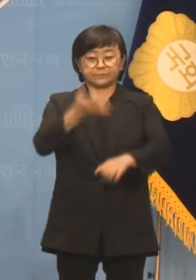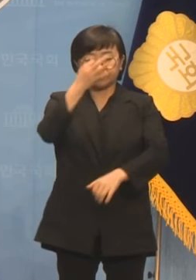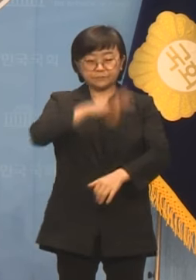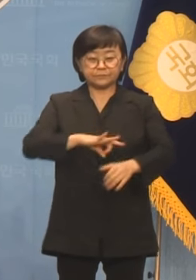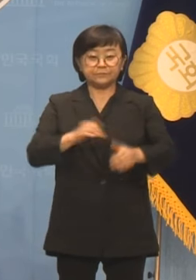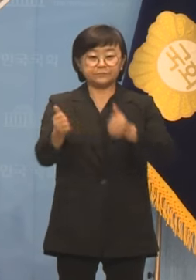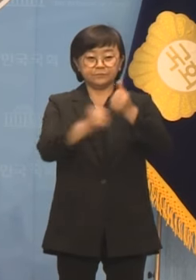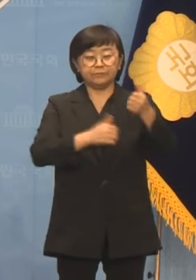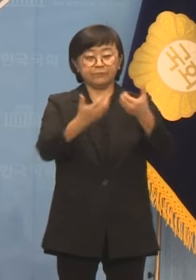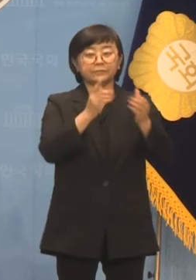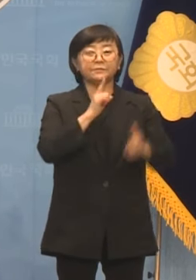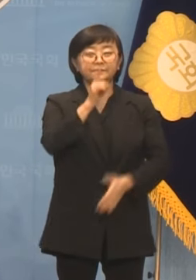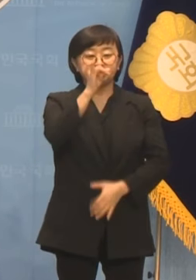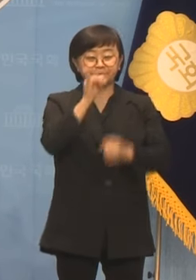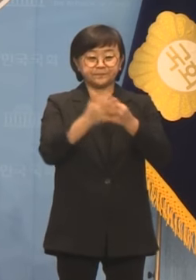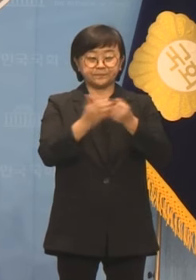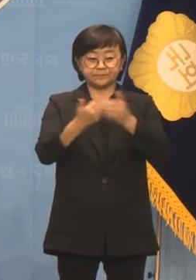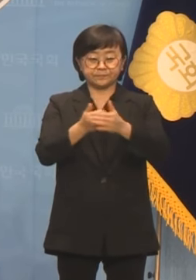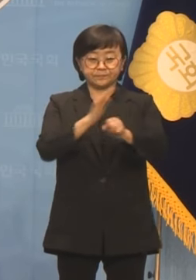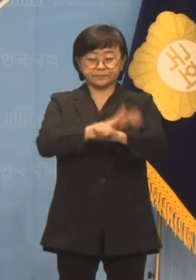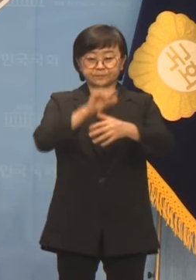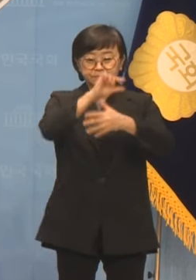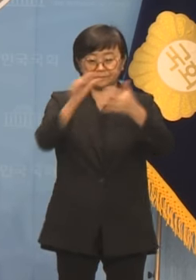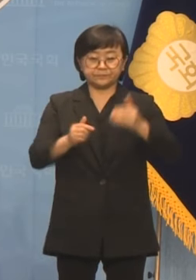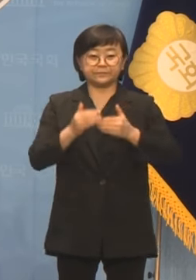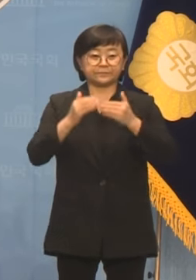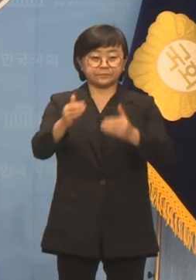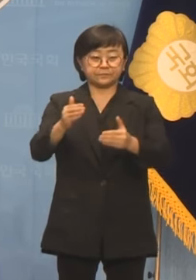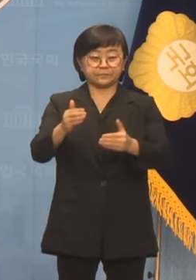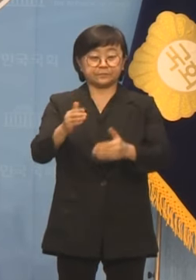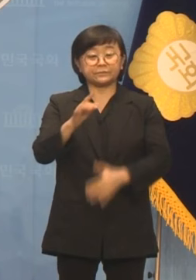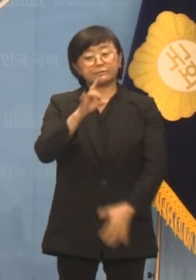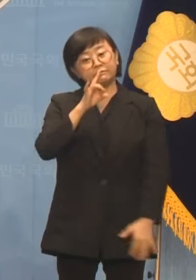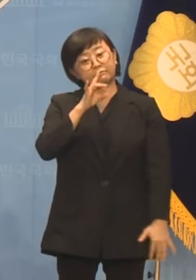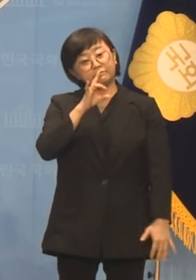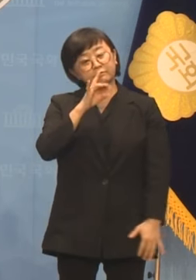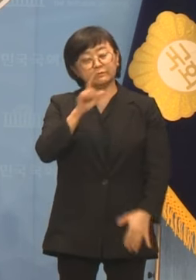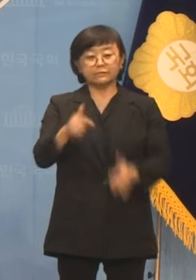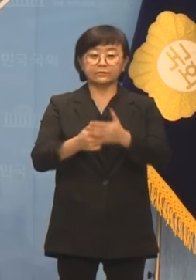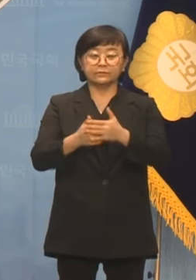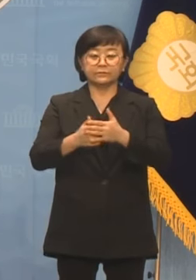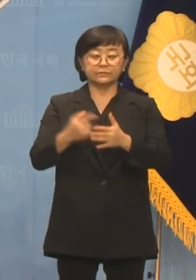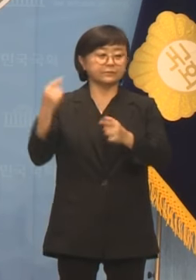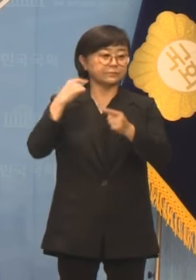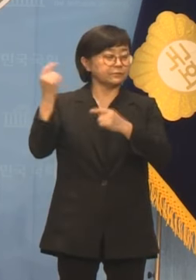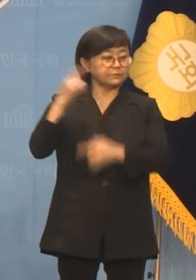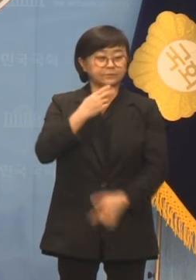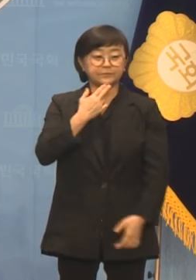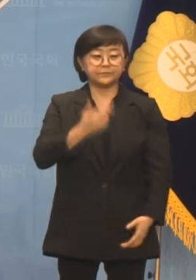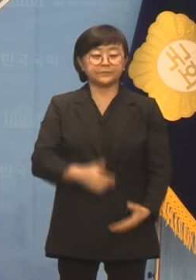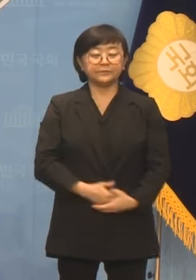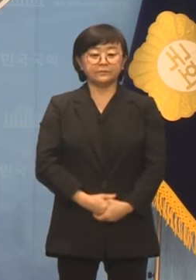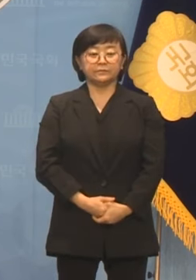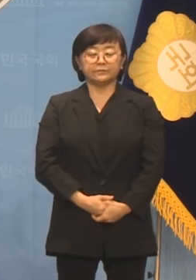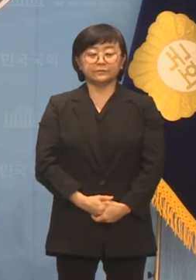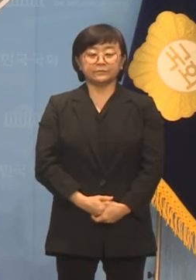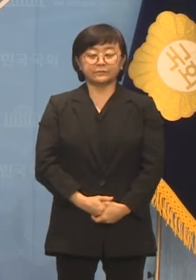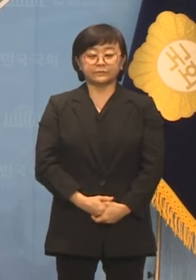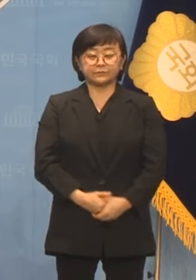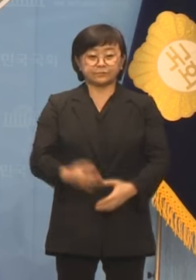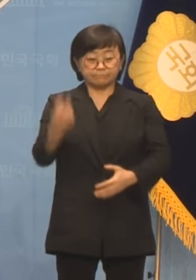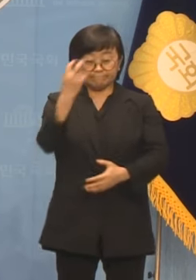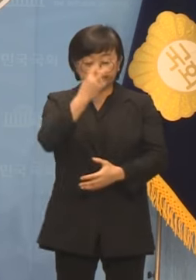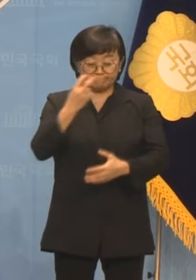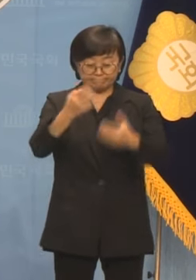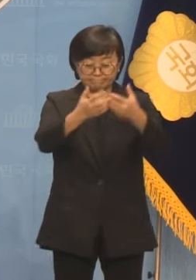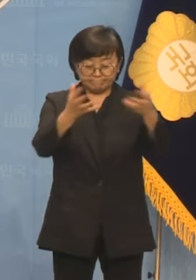신고가 들어갔음에도 제대로 절차가 진행되고 있는지조차 감감무소식입니다. 이렇게